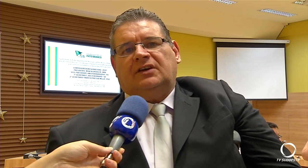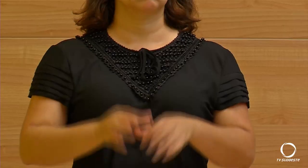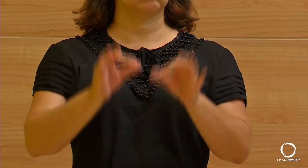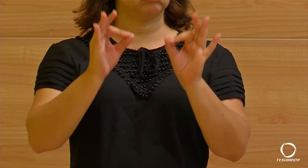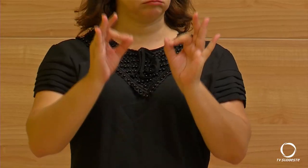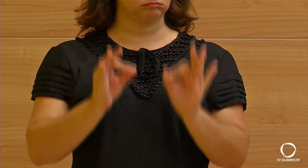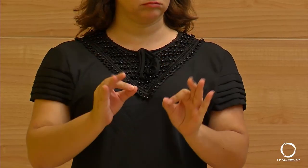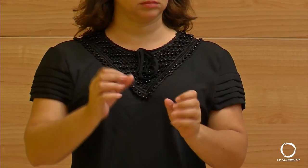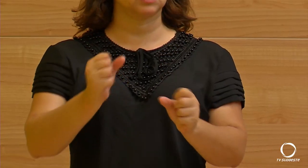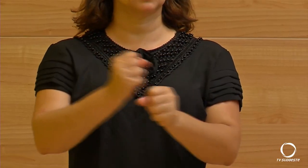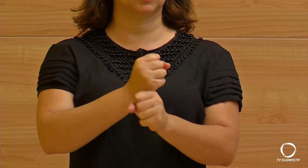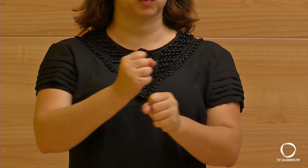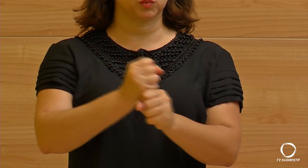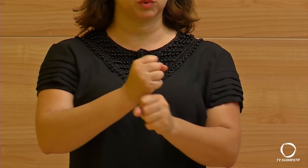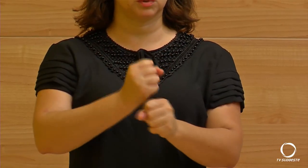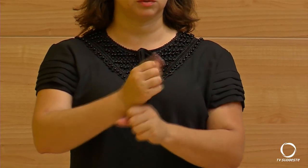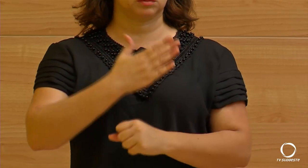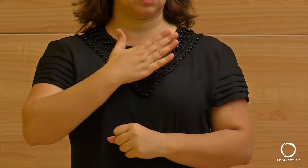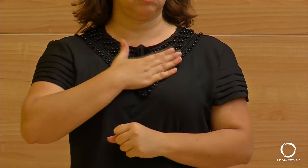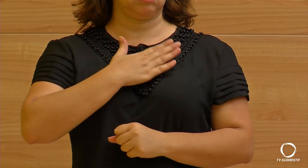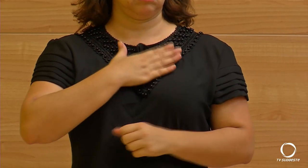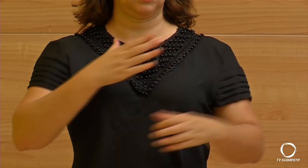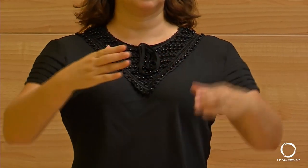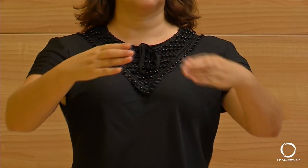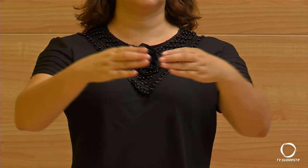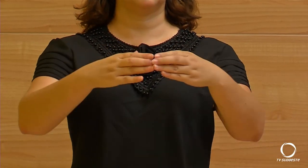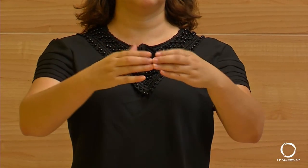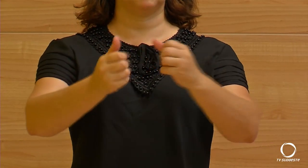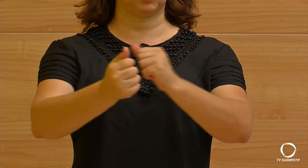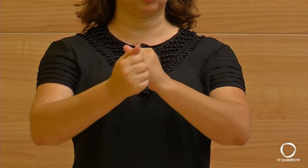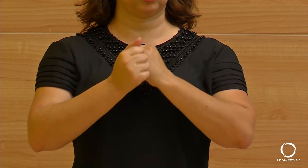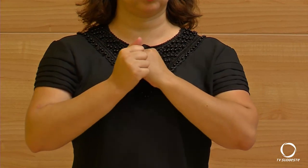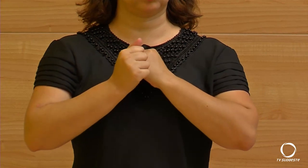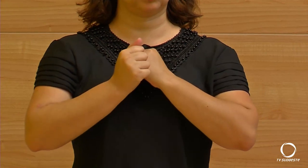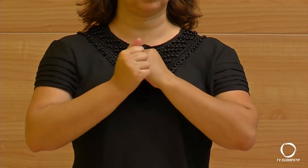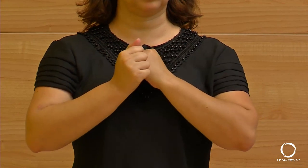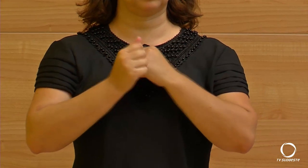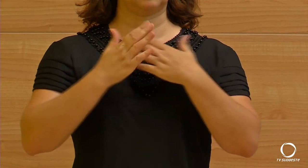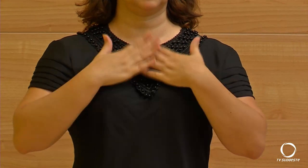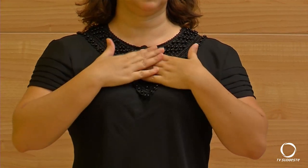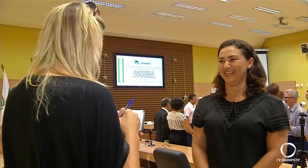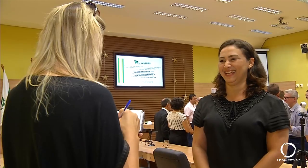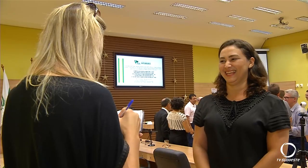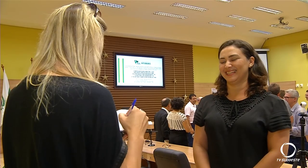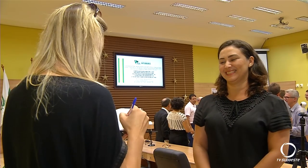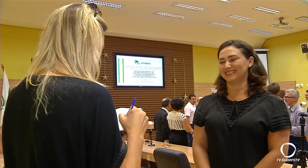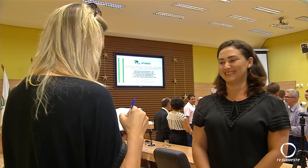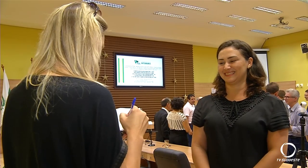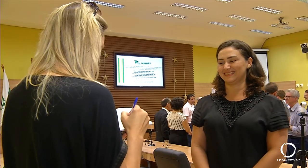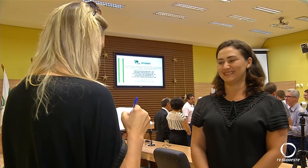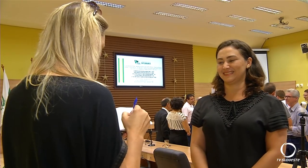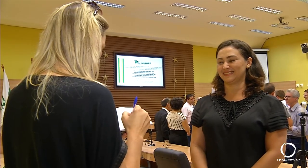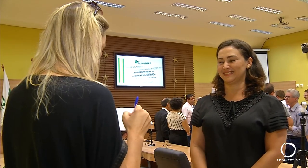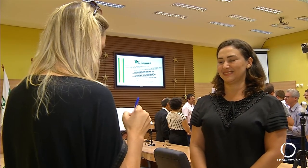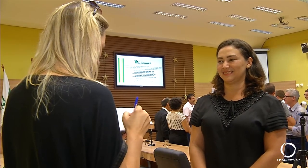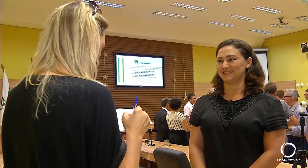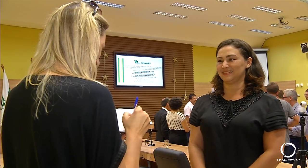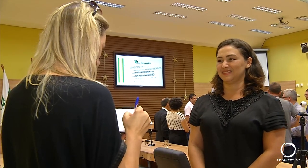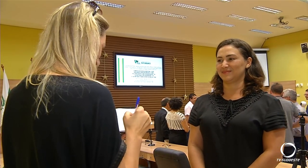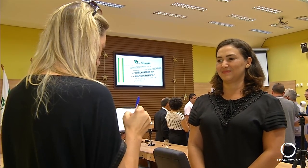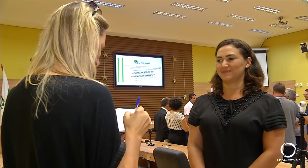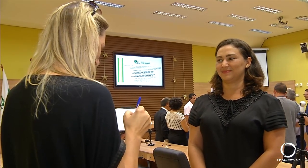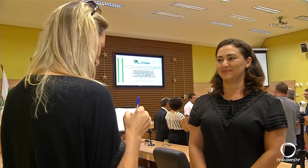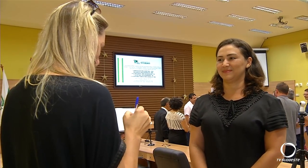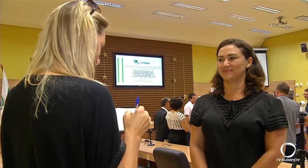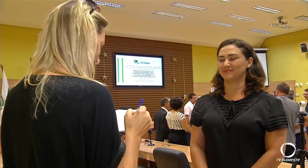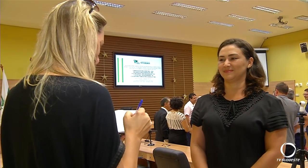que ele deve ser. O projeto de Libras era um pedido de vários anos da Associação dos Surdos e mais, para que tenha a interpretação